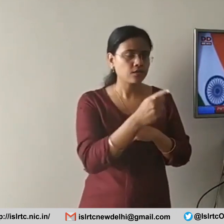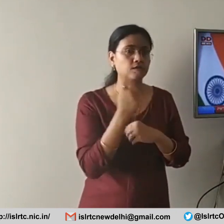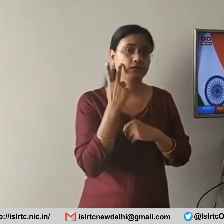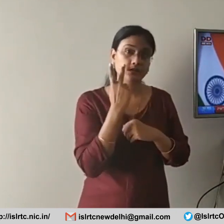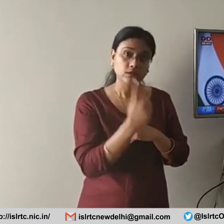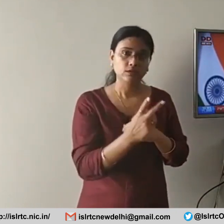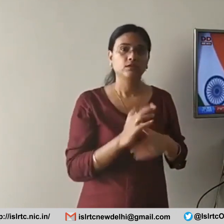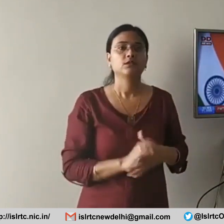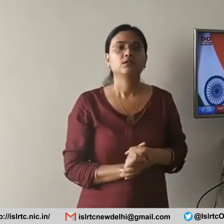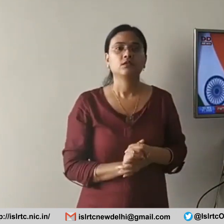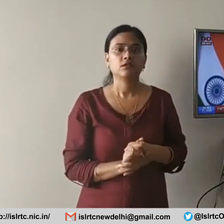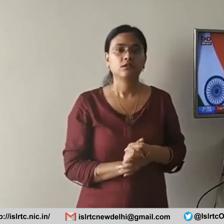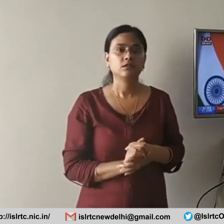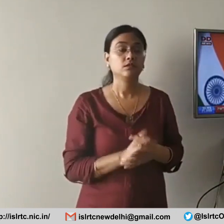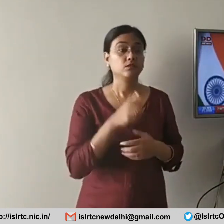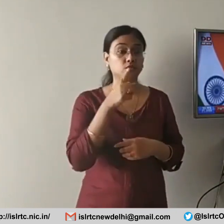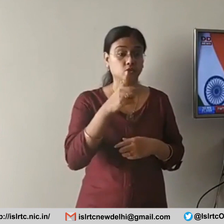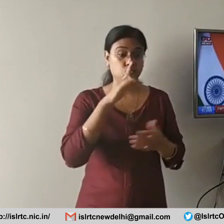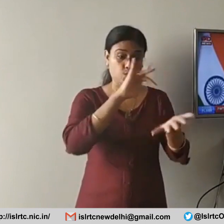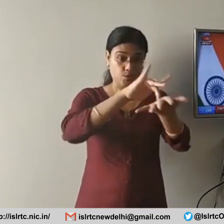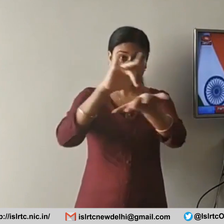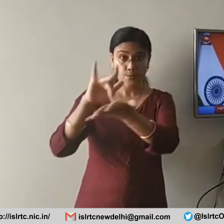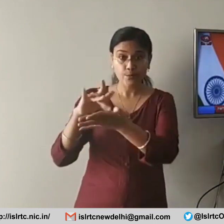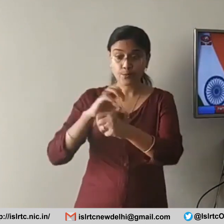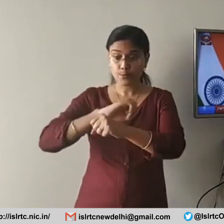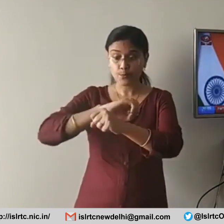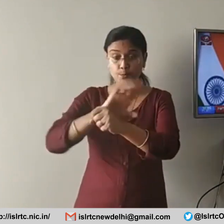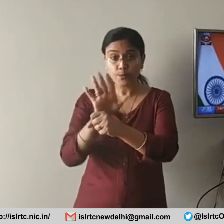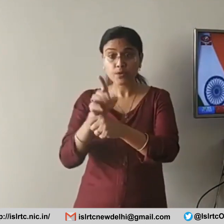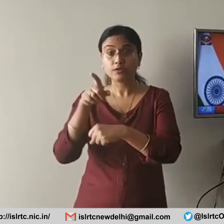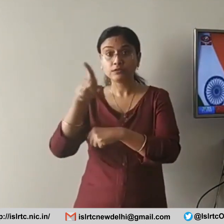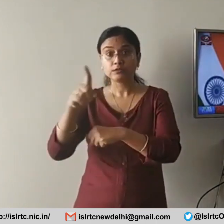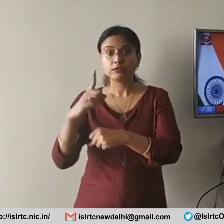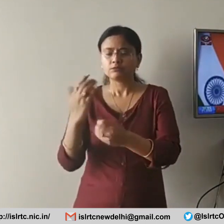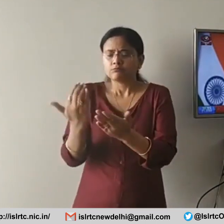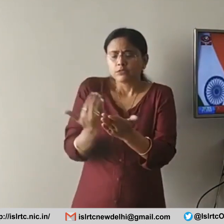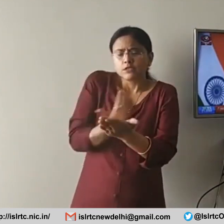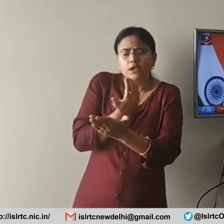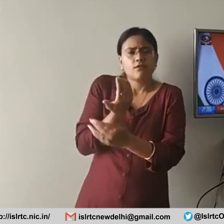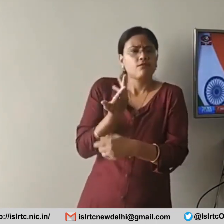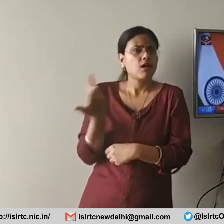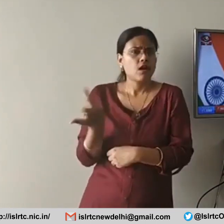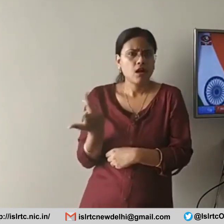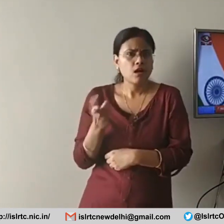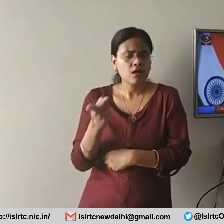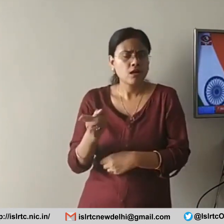उस क्षेत्र ने कोरोना से खुद को कितना बचाया है,